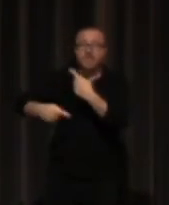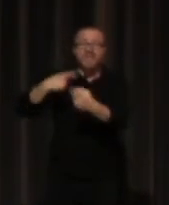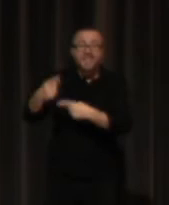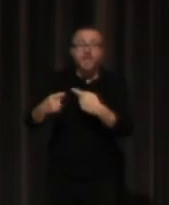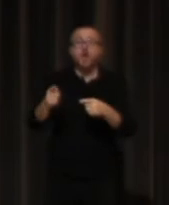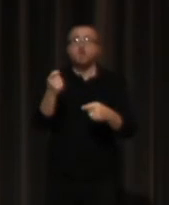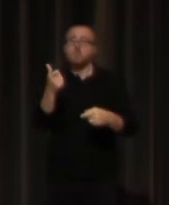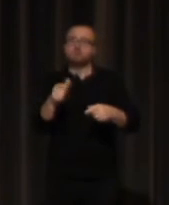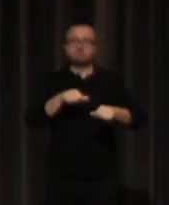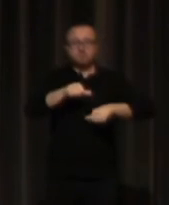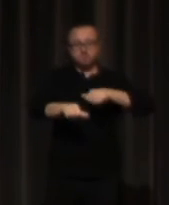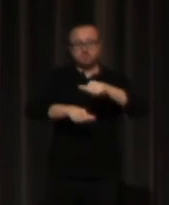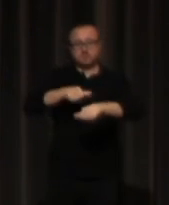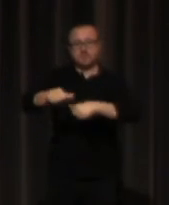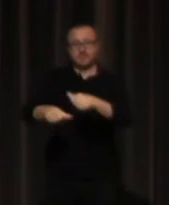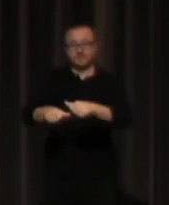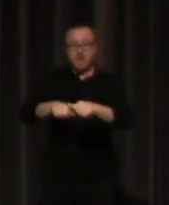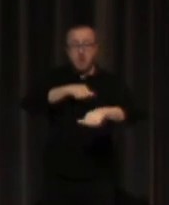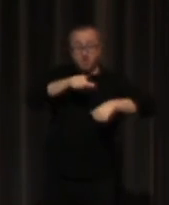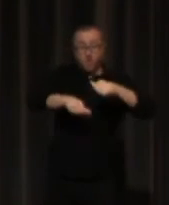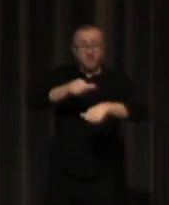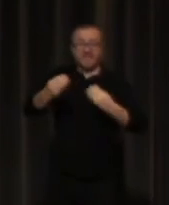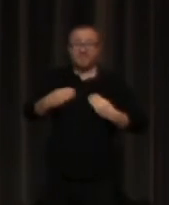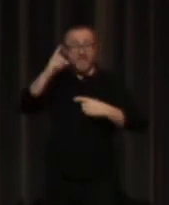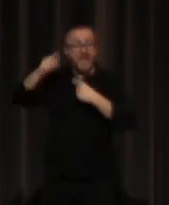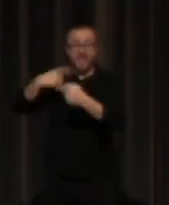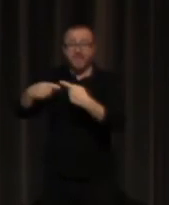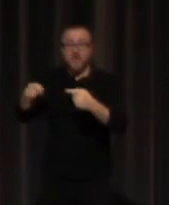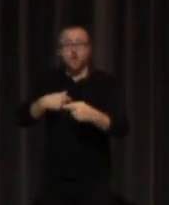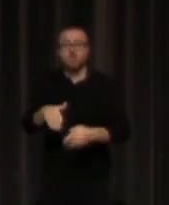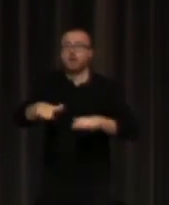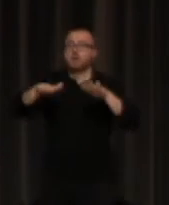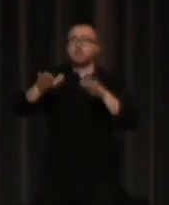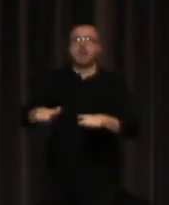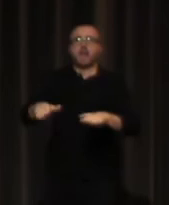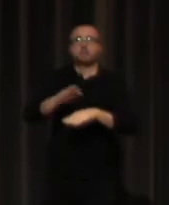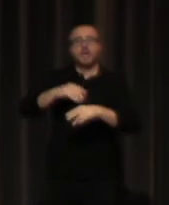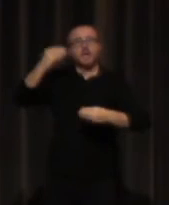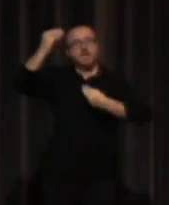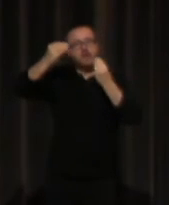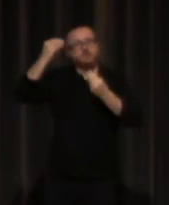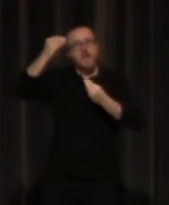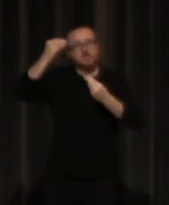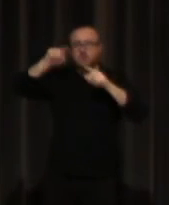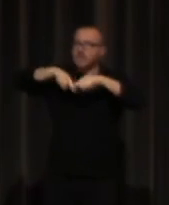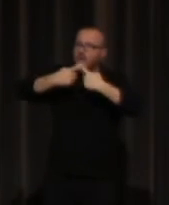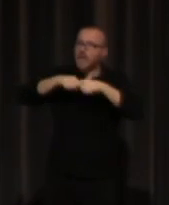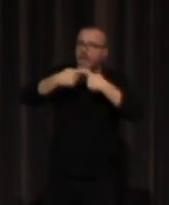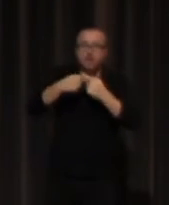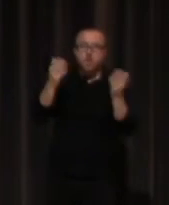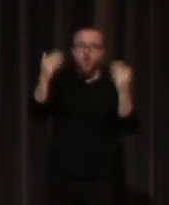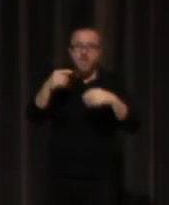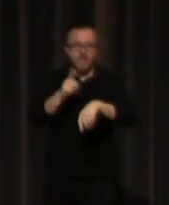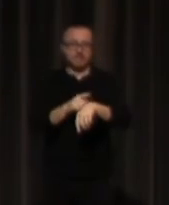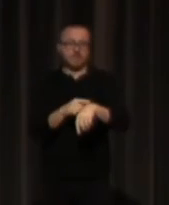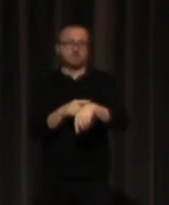procediment que no invita a la reflexió. Des de la infantesa més tendra diem el nom d'una cosa i aquesta